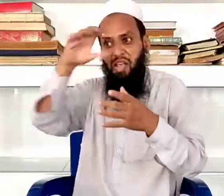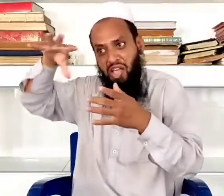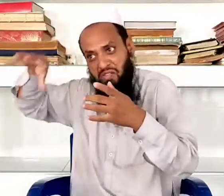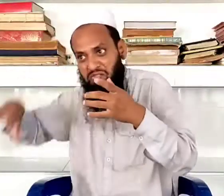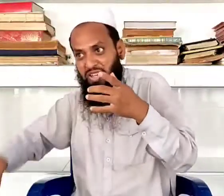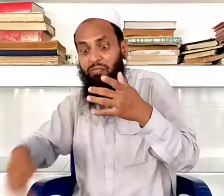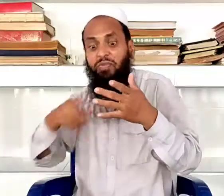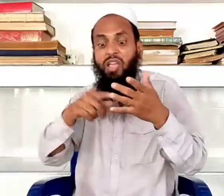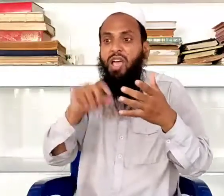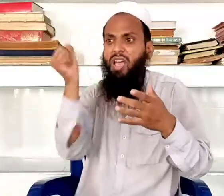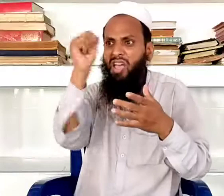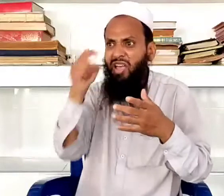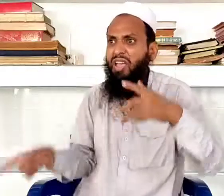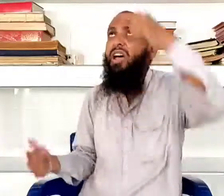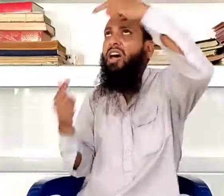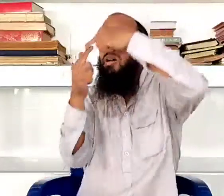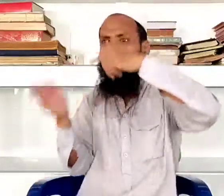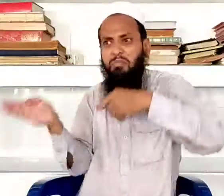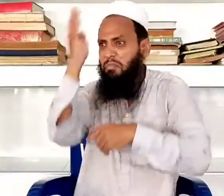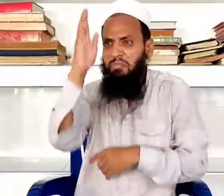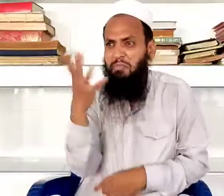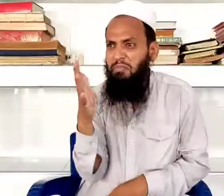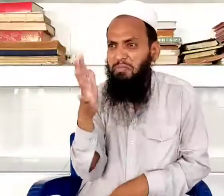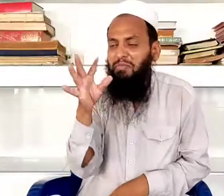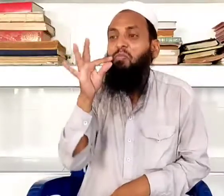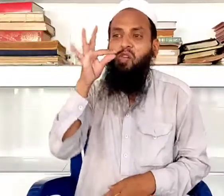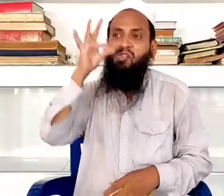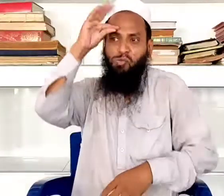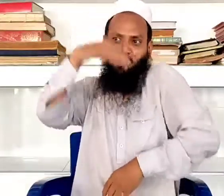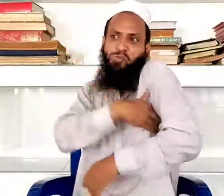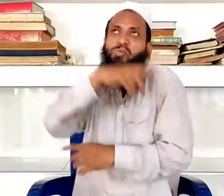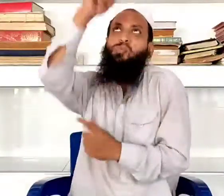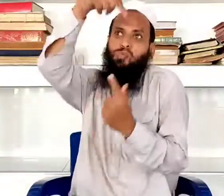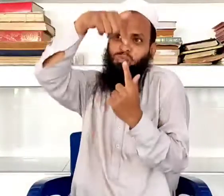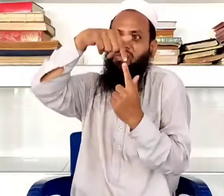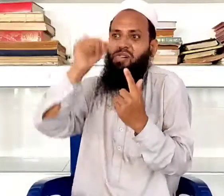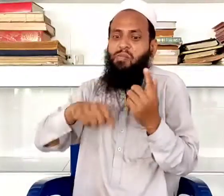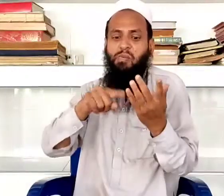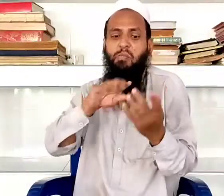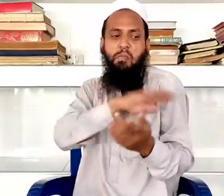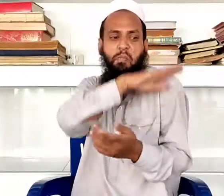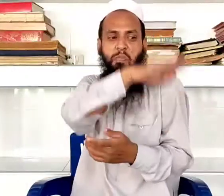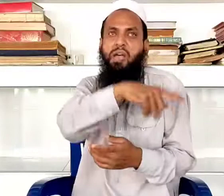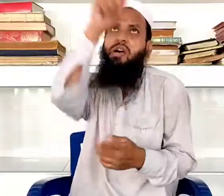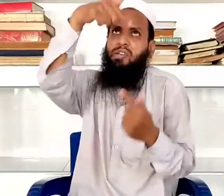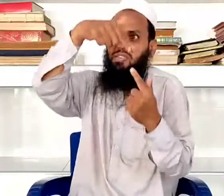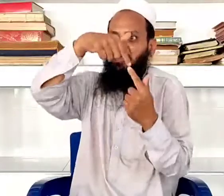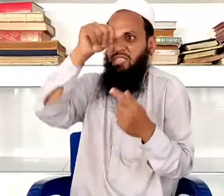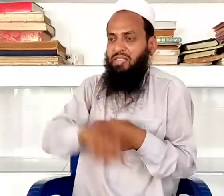اپنا ٹرائم بتاؤ اور نائب جناب ہارون علیہ الصلوۃ والسلام کو چھڑ کے گئے تو اس وجہ سے میں قوم کے اندر جا رہا